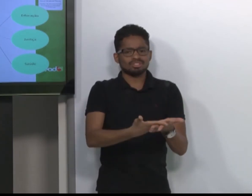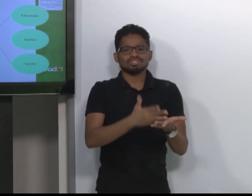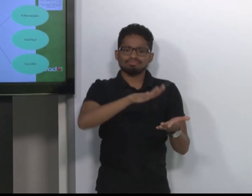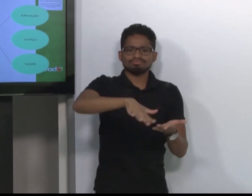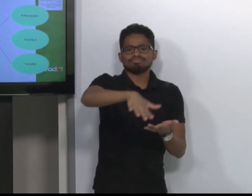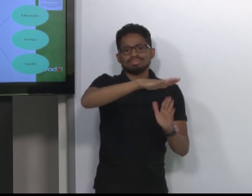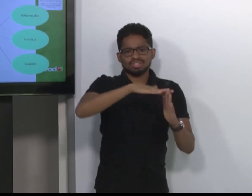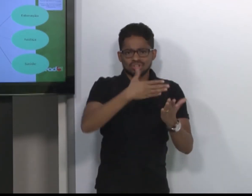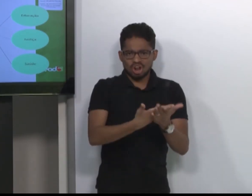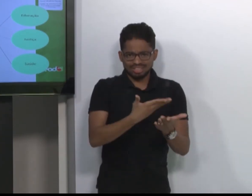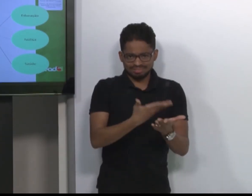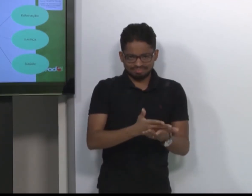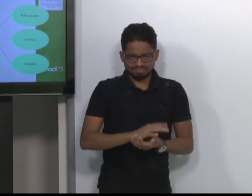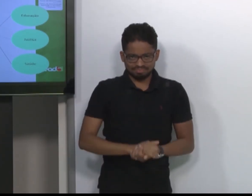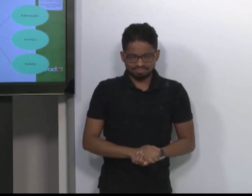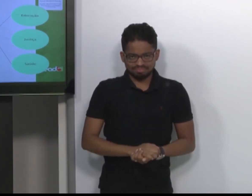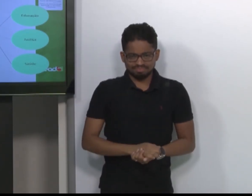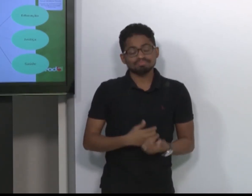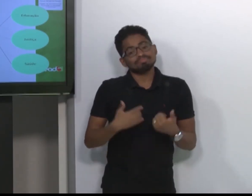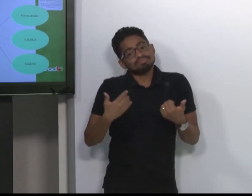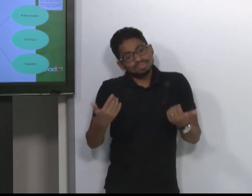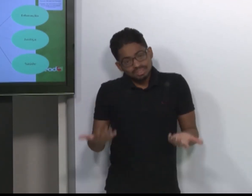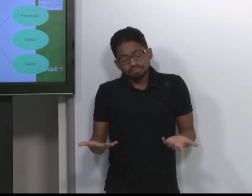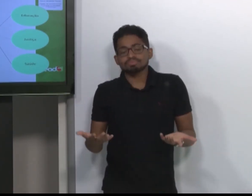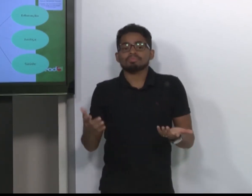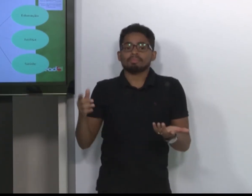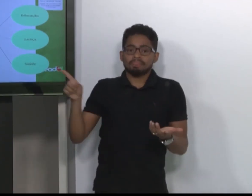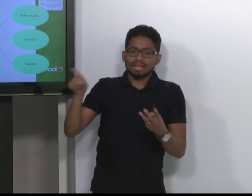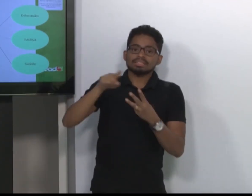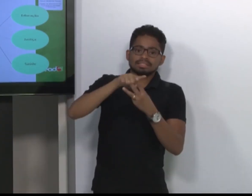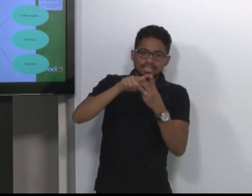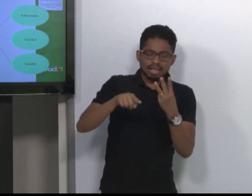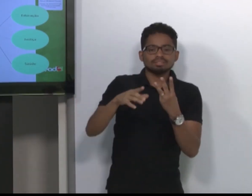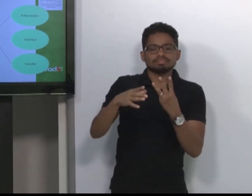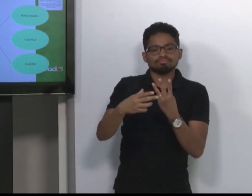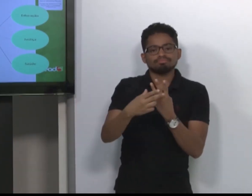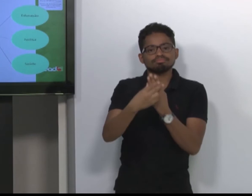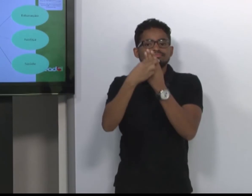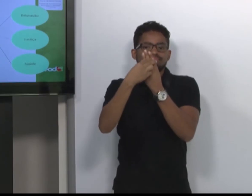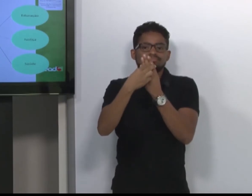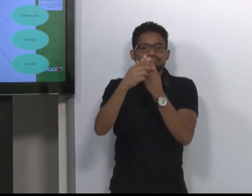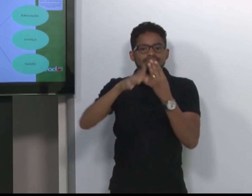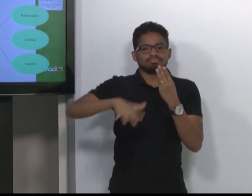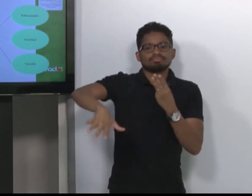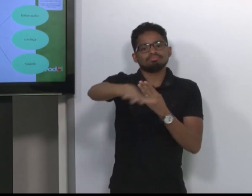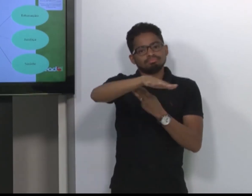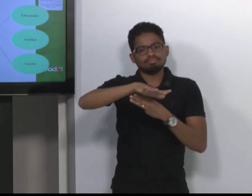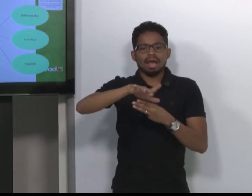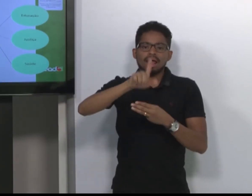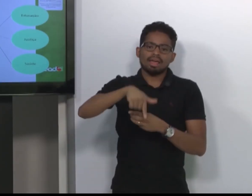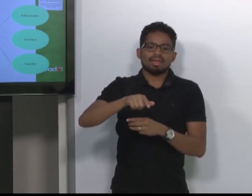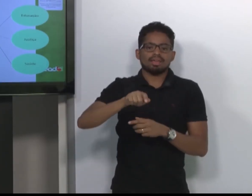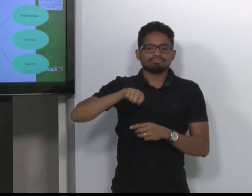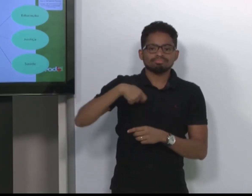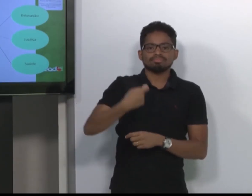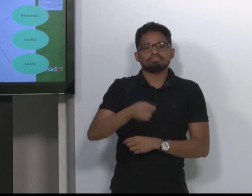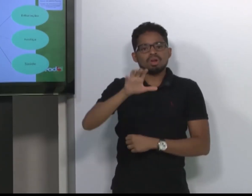Então, há esses 3 espaços primordiais, que são os espaços denominados comunitário.